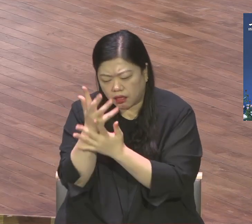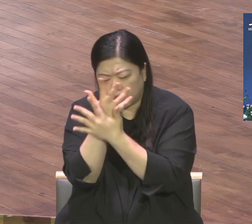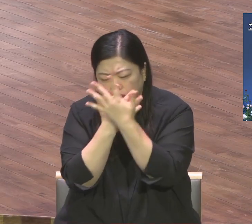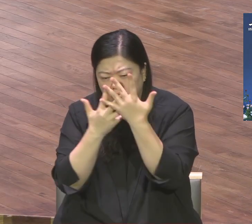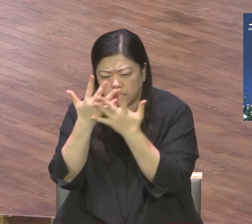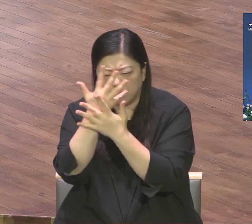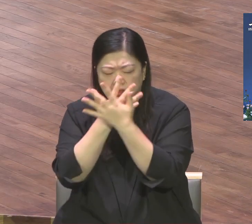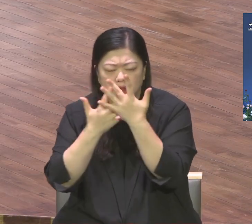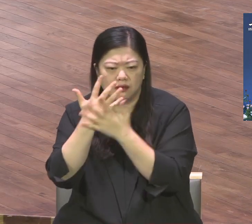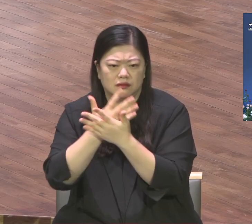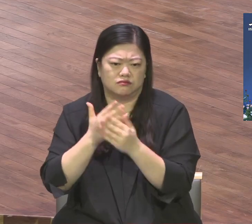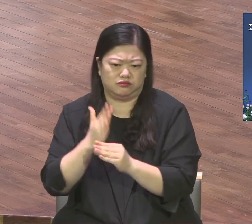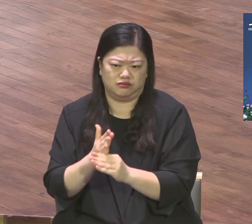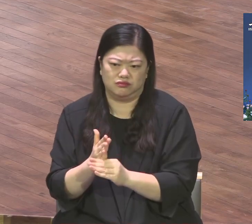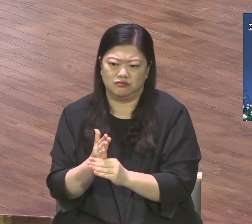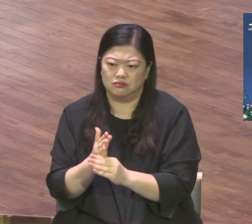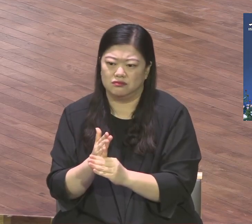잃어가고